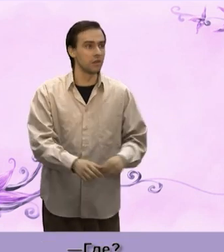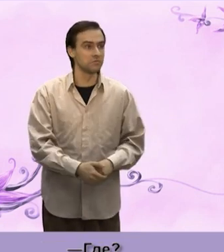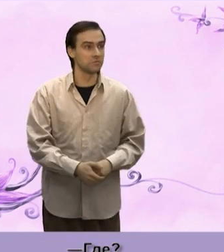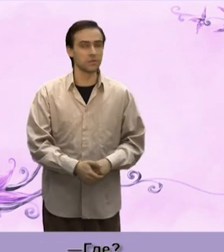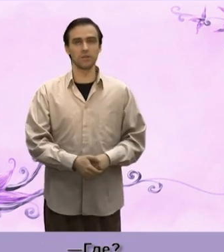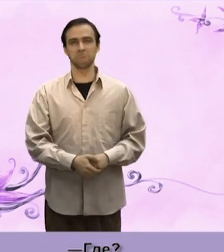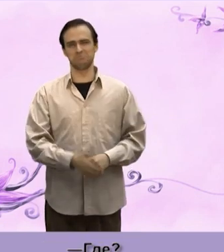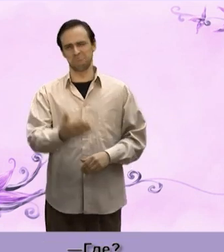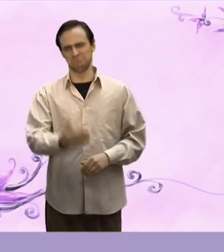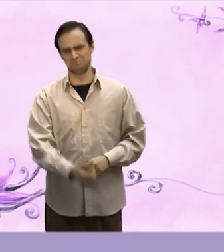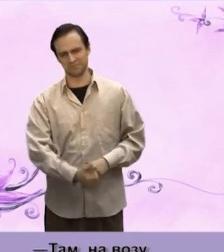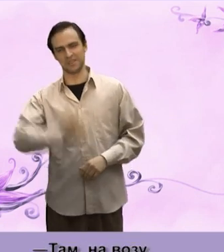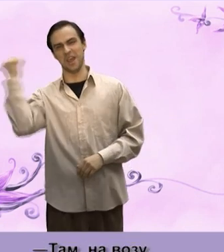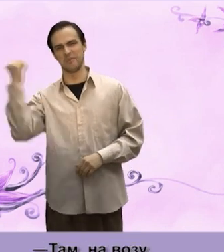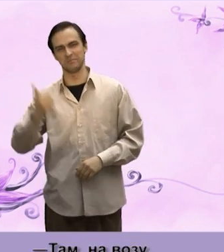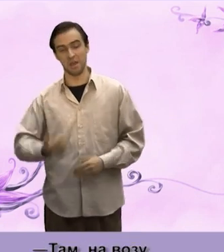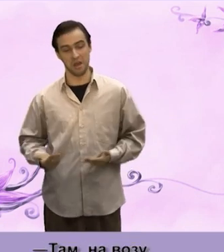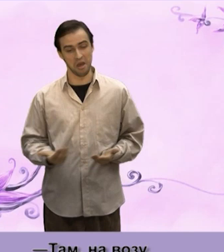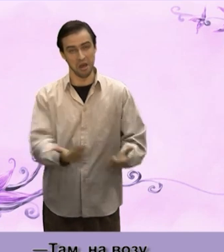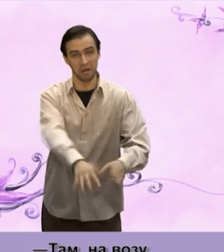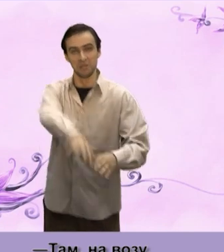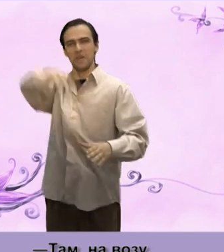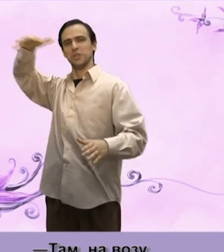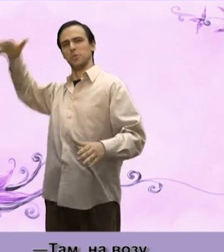Где?» «Там, на вазу».